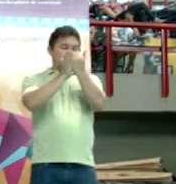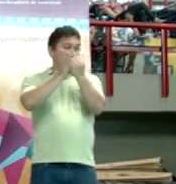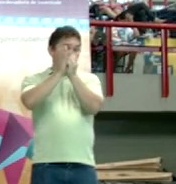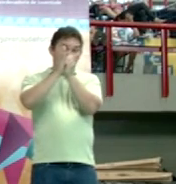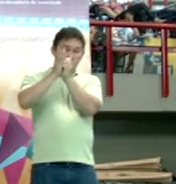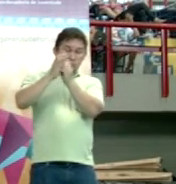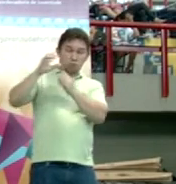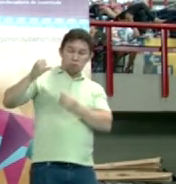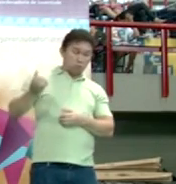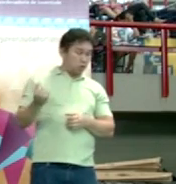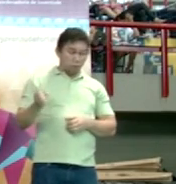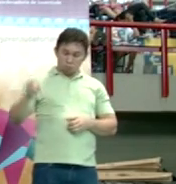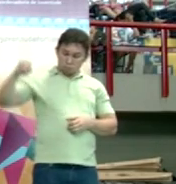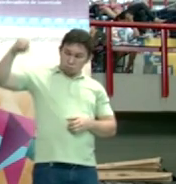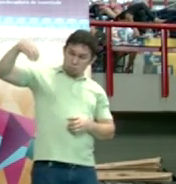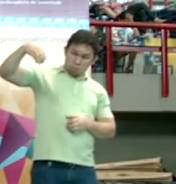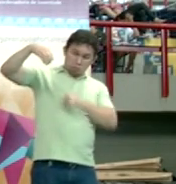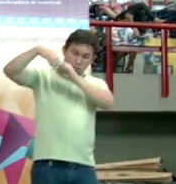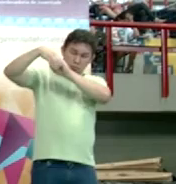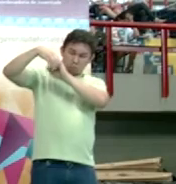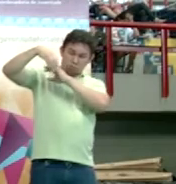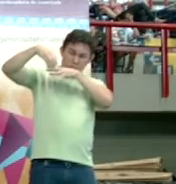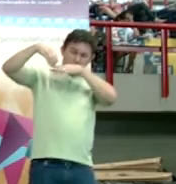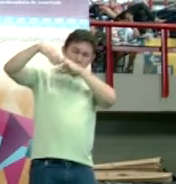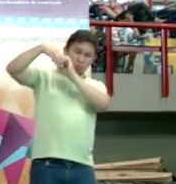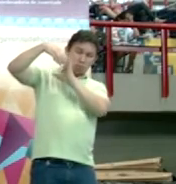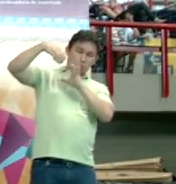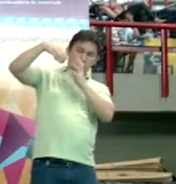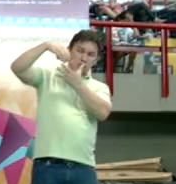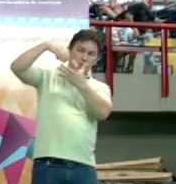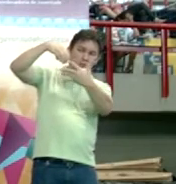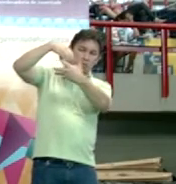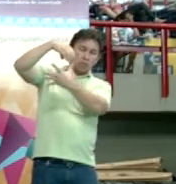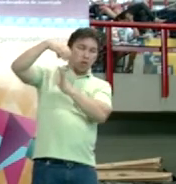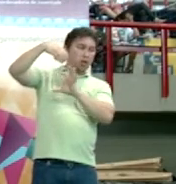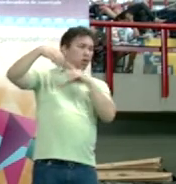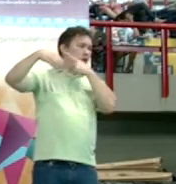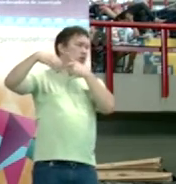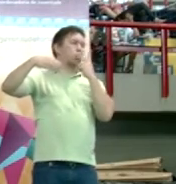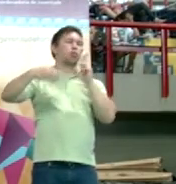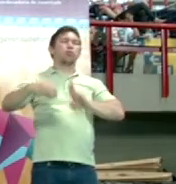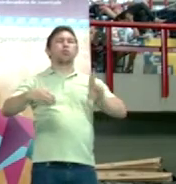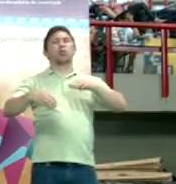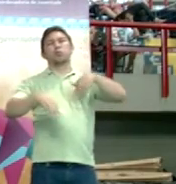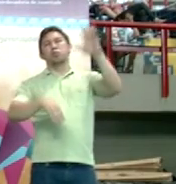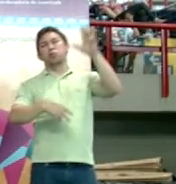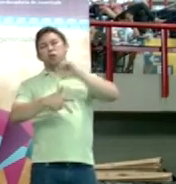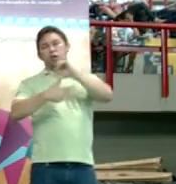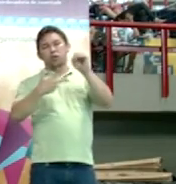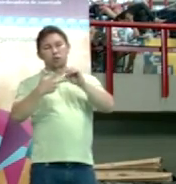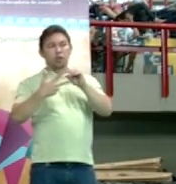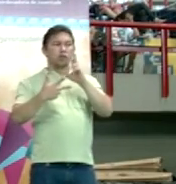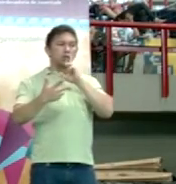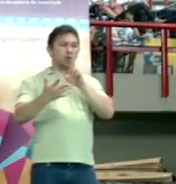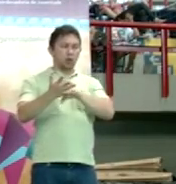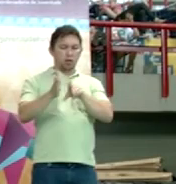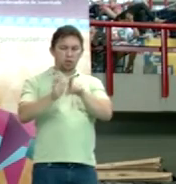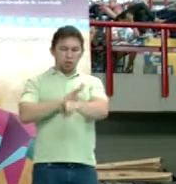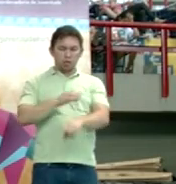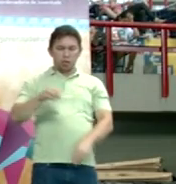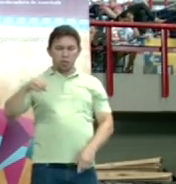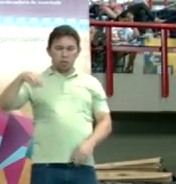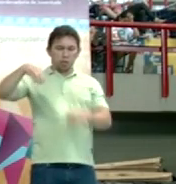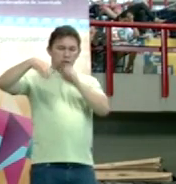brilho, maior potência. Isso é muito comum nas questões do Enem. Qual lâmpada? Vamos resolver um aí. Qual